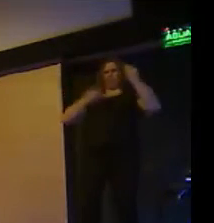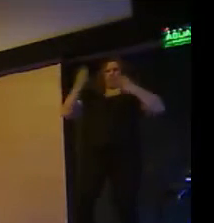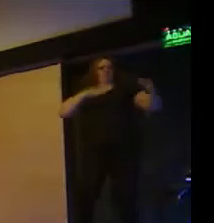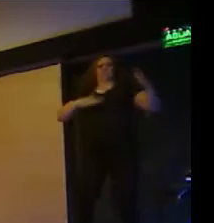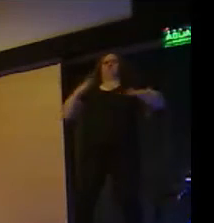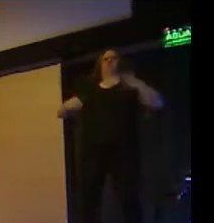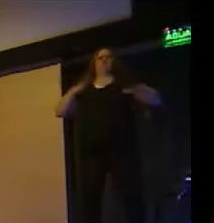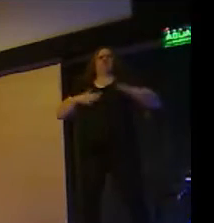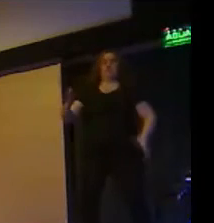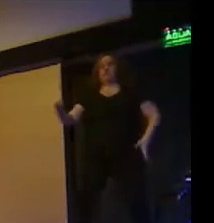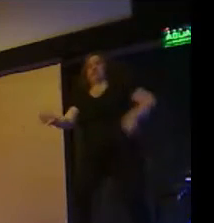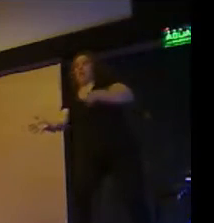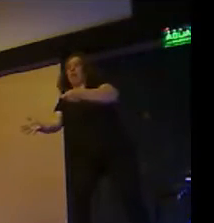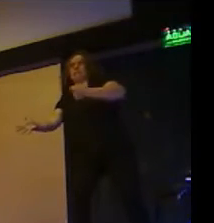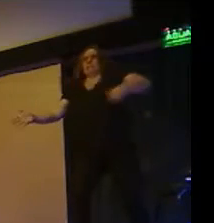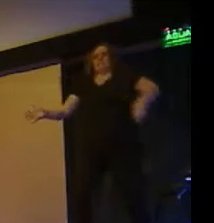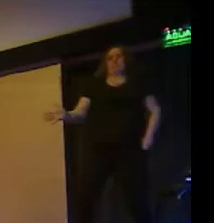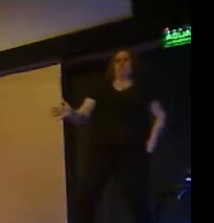evitando la lluvia y la propina,